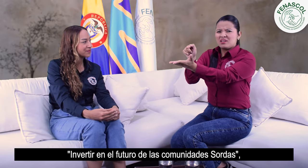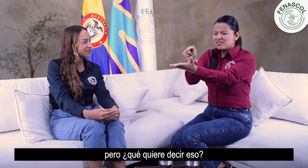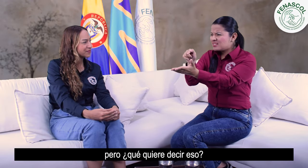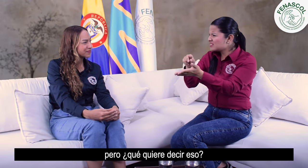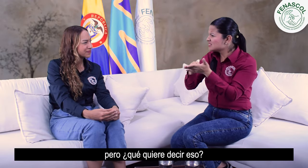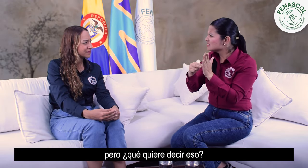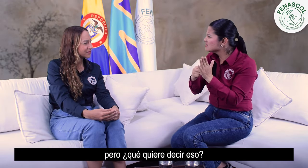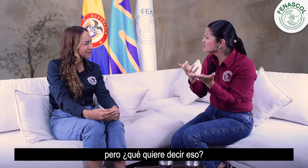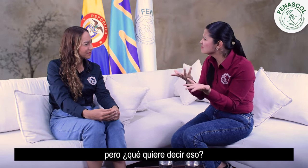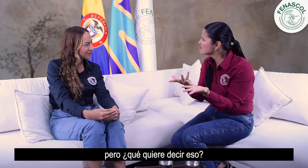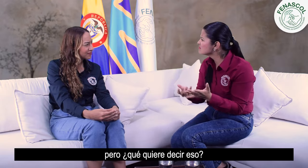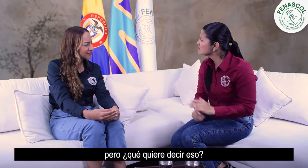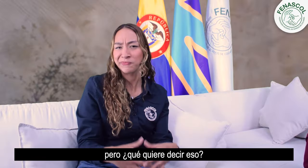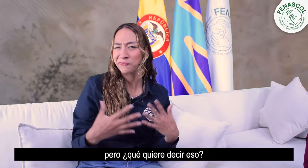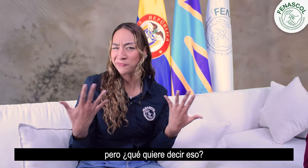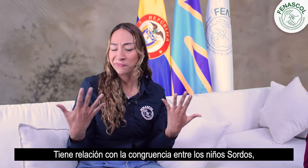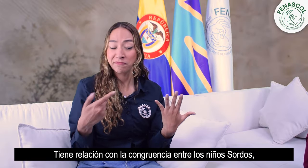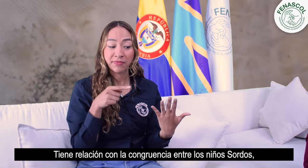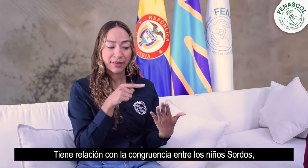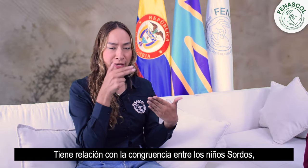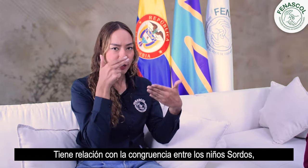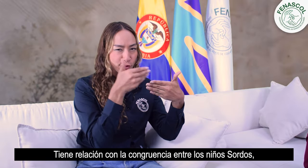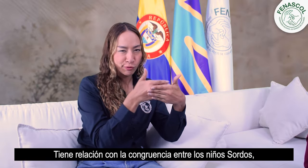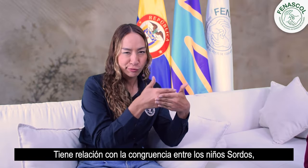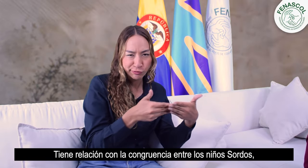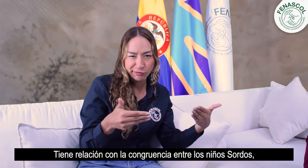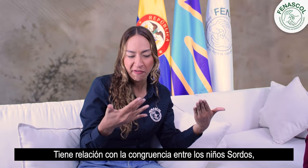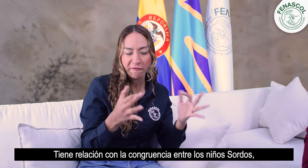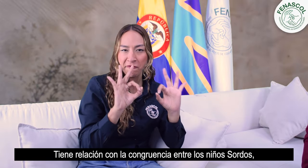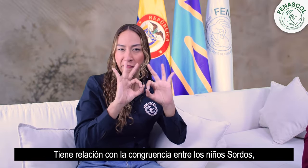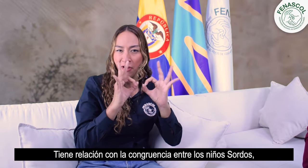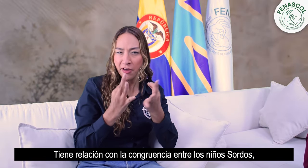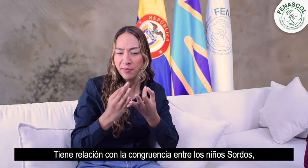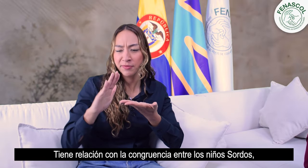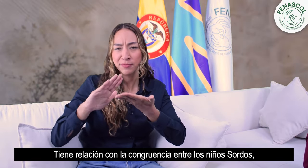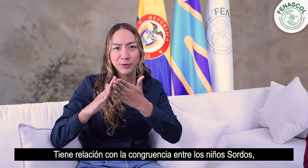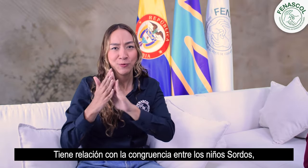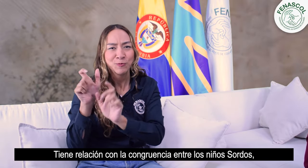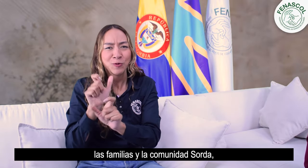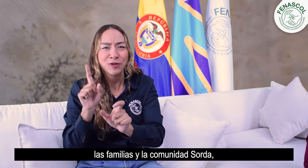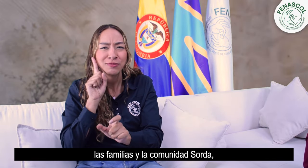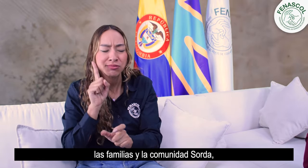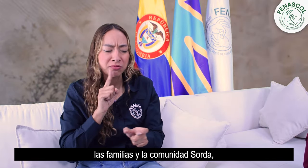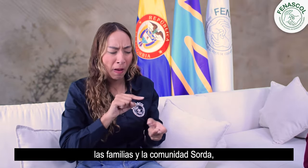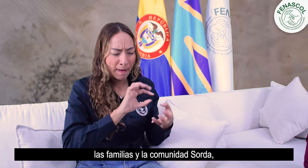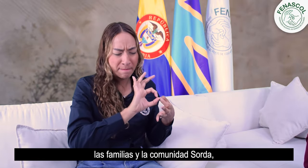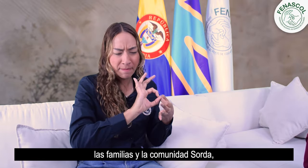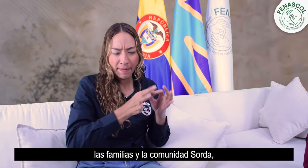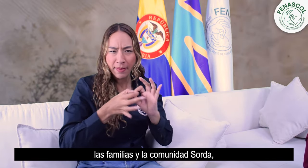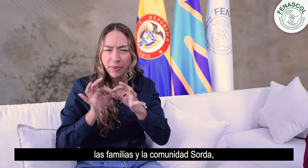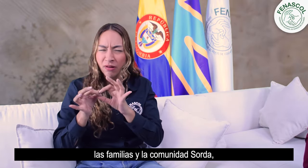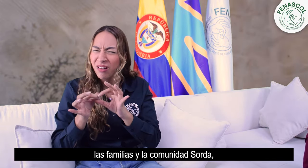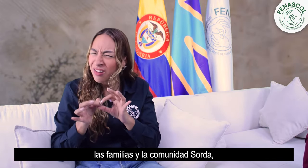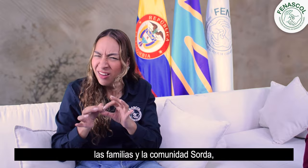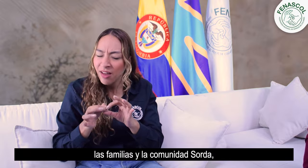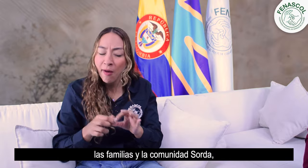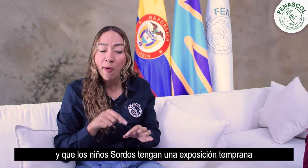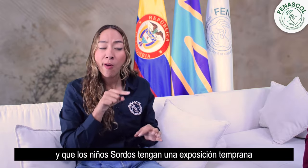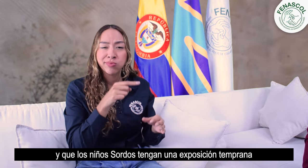¿Pero qué quiere decir eso? Tiene relación con la congruencia entre los niños sordos, las familias y la comunidad sorda y que los